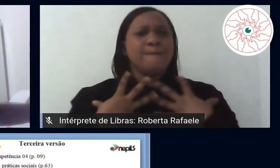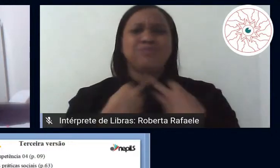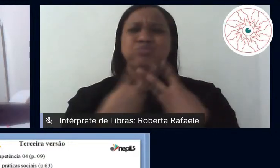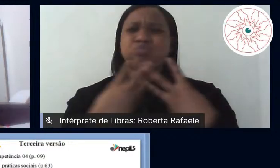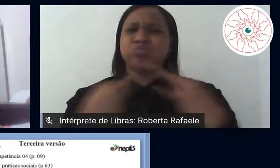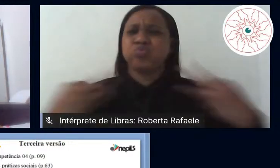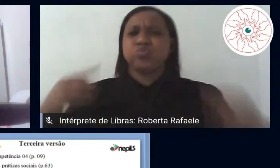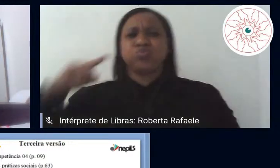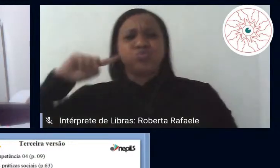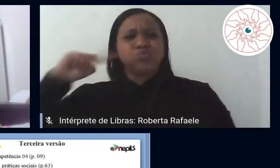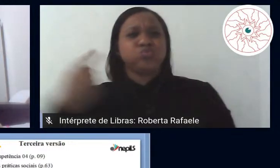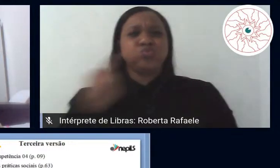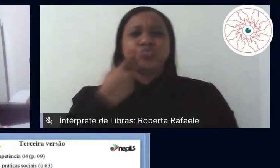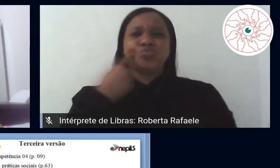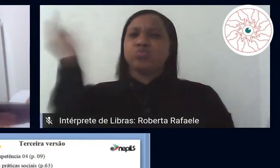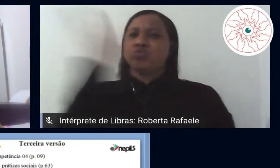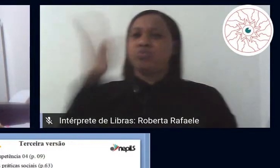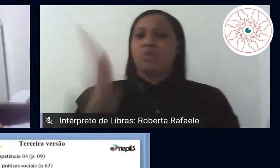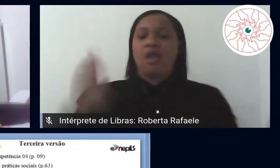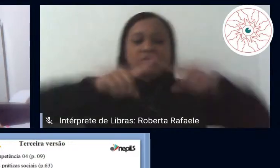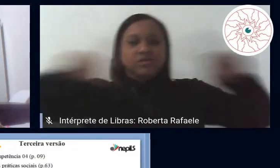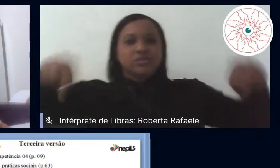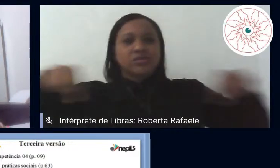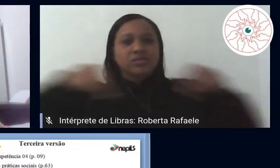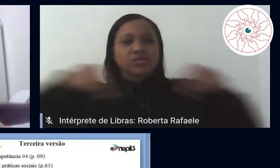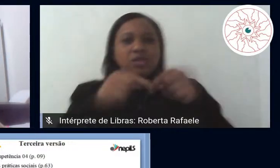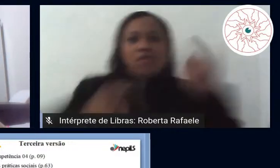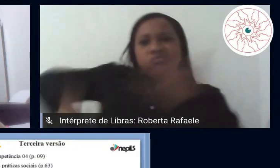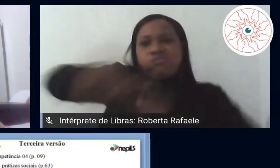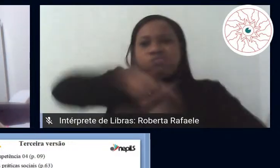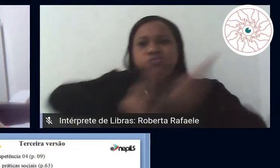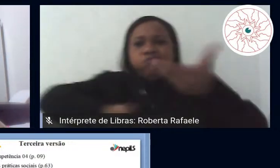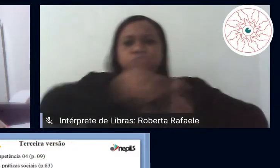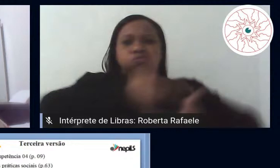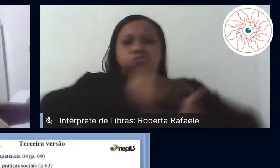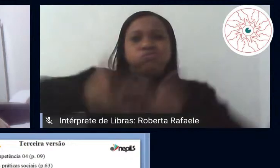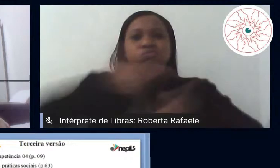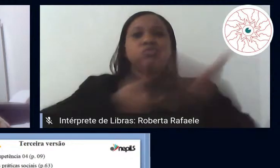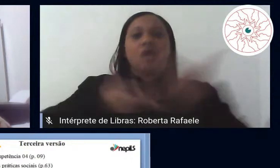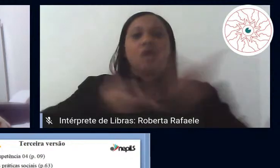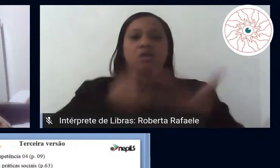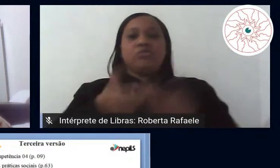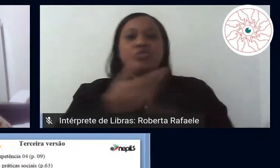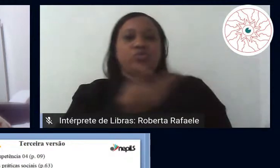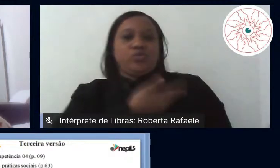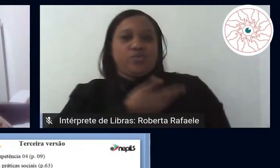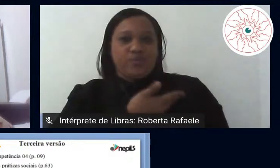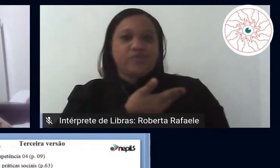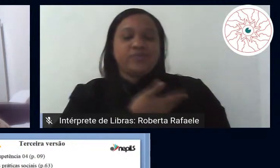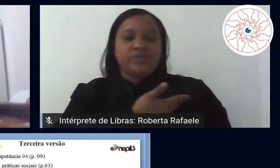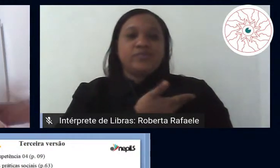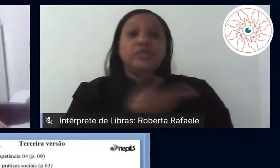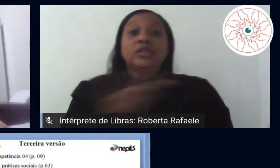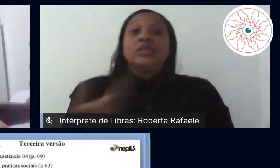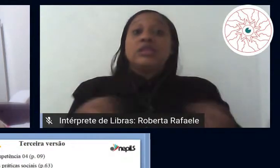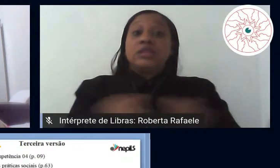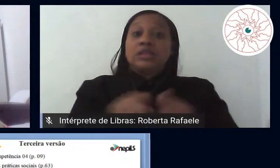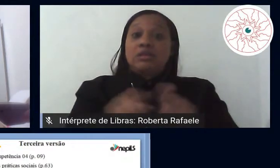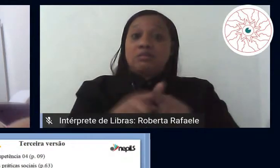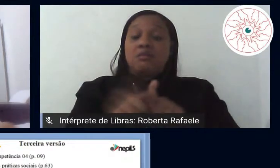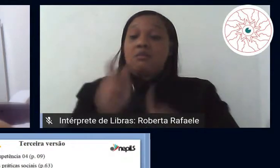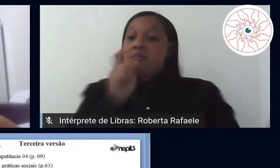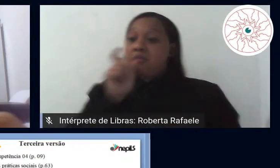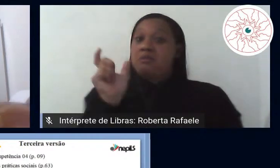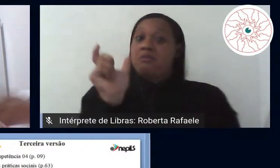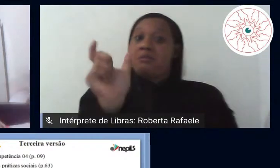nossa escola, pra gente aprender Libras e interagir, né, com os nossos colegas. e o termo Libras, eh, como exemplo de